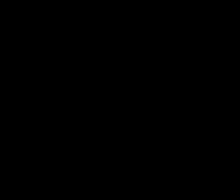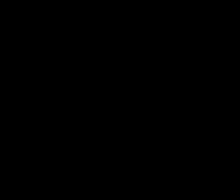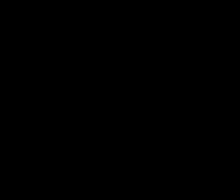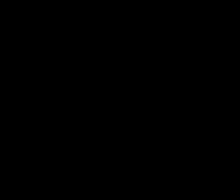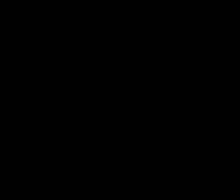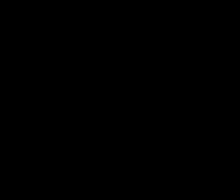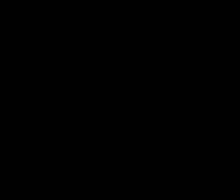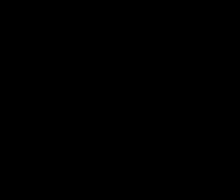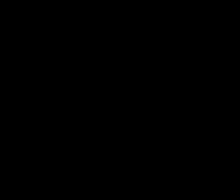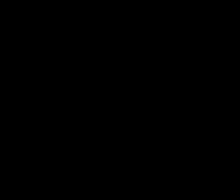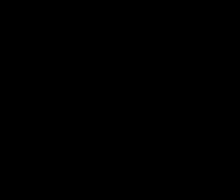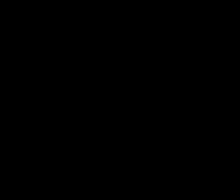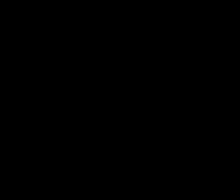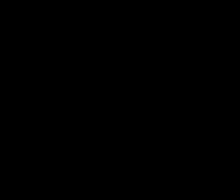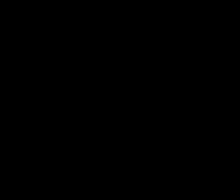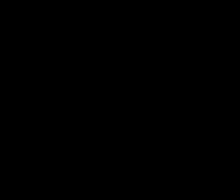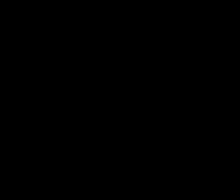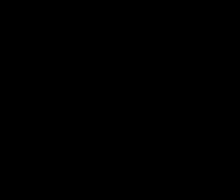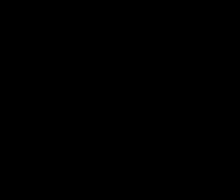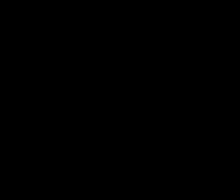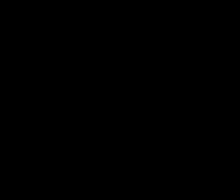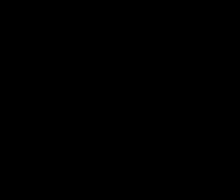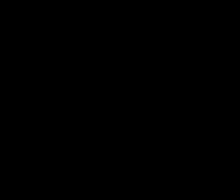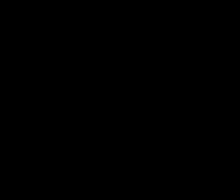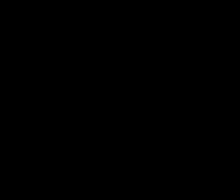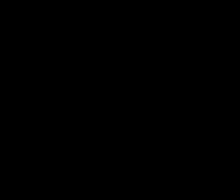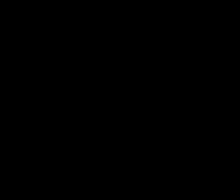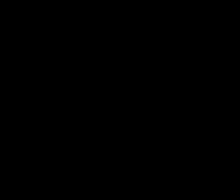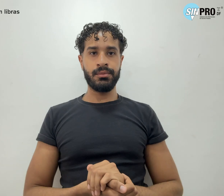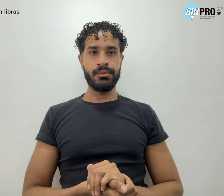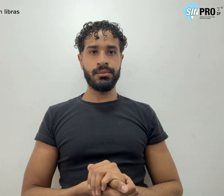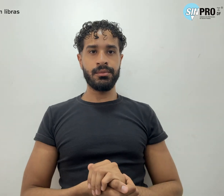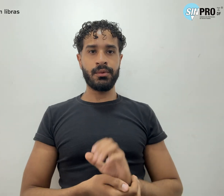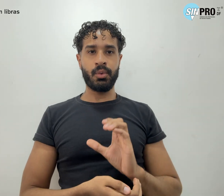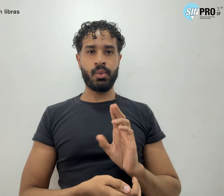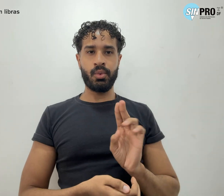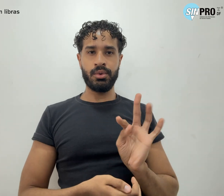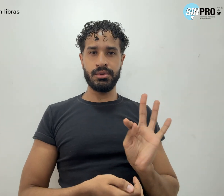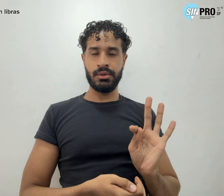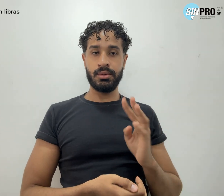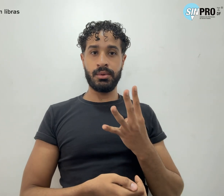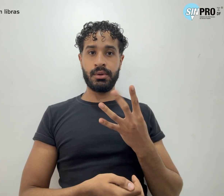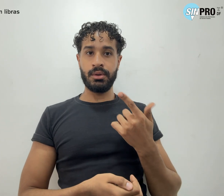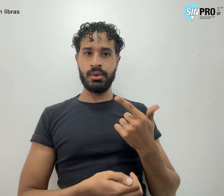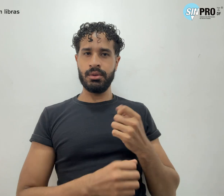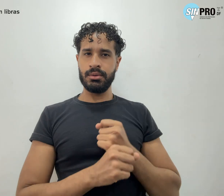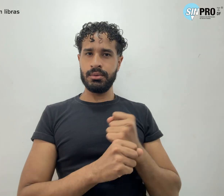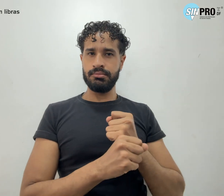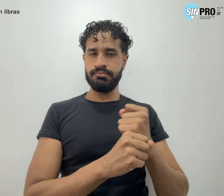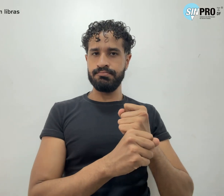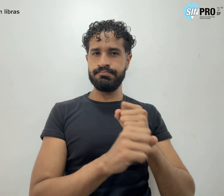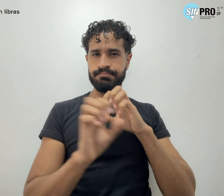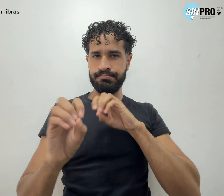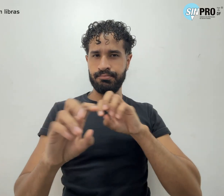CUT 42 anos. Ensinar sobre lutas sindicais é